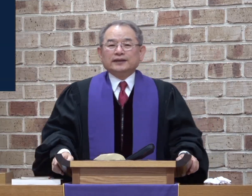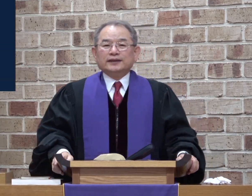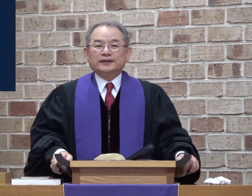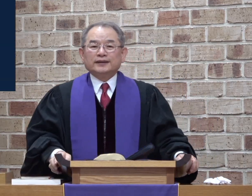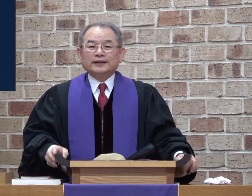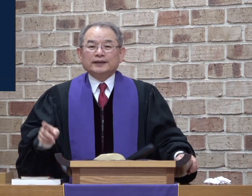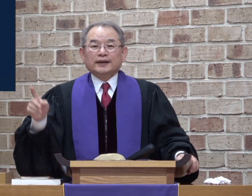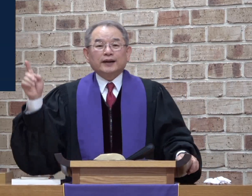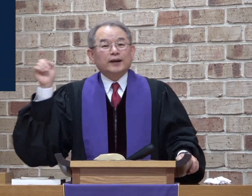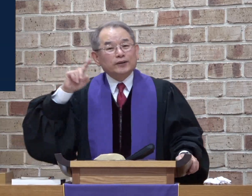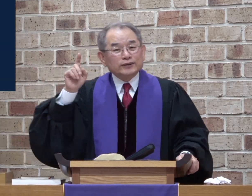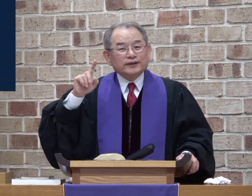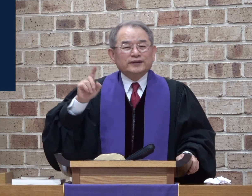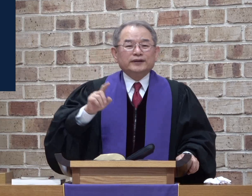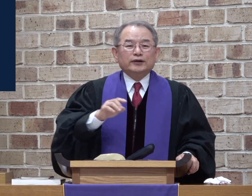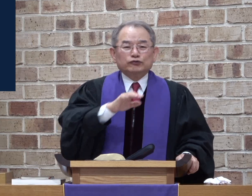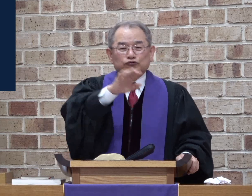이 사진은 예전에